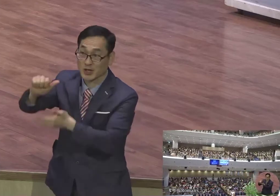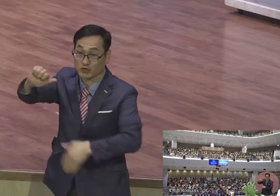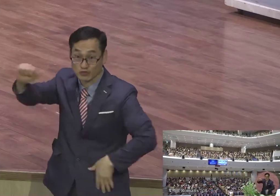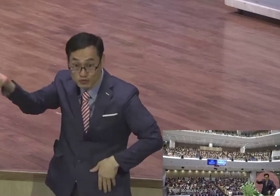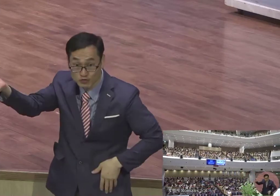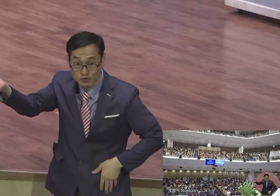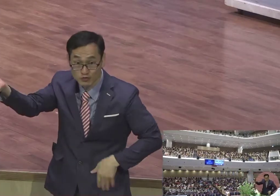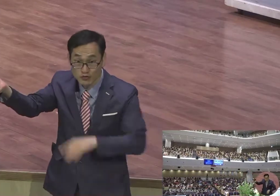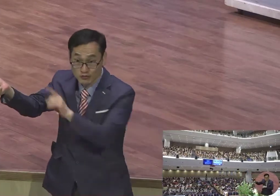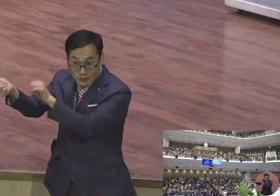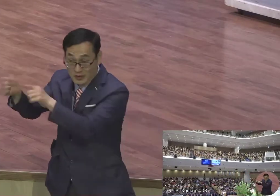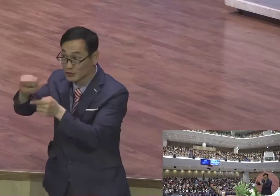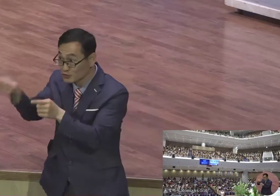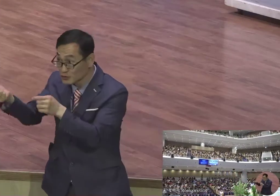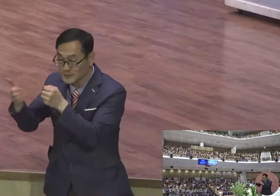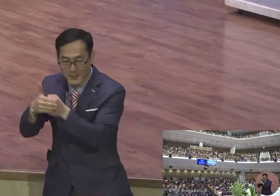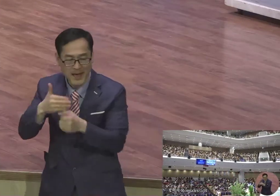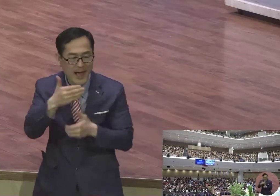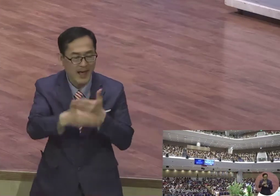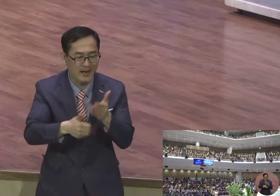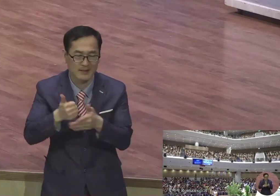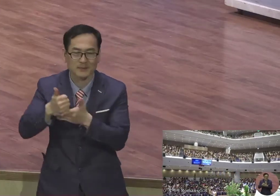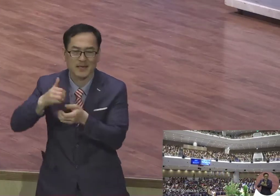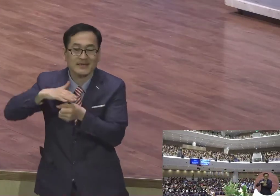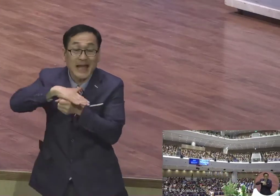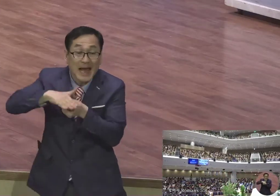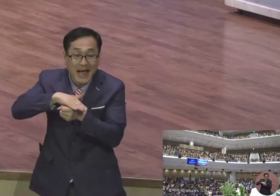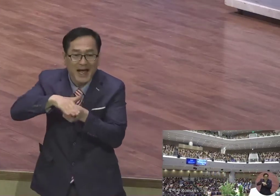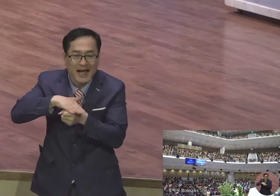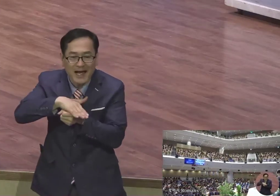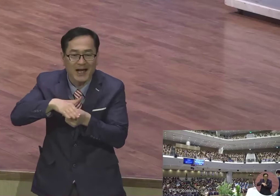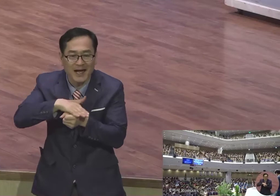대한 자기의 사랑을 확정하셨느니라